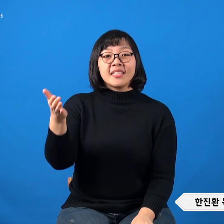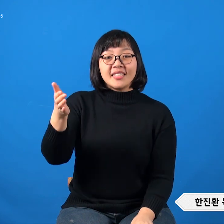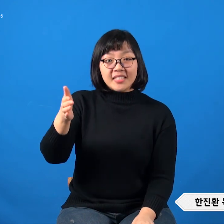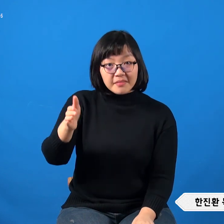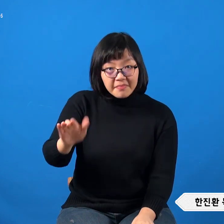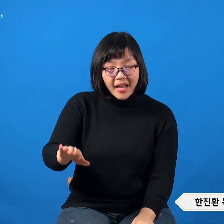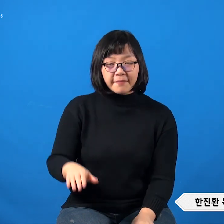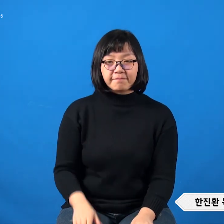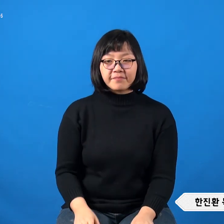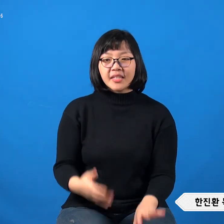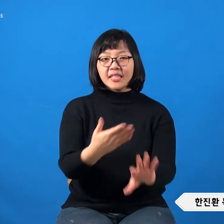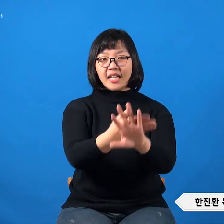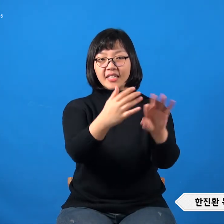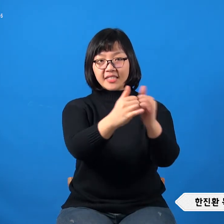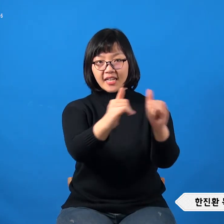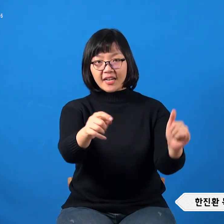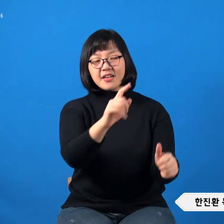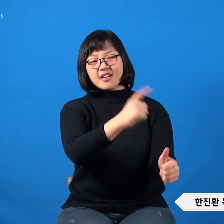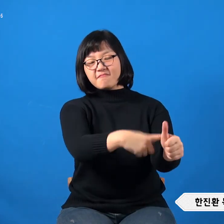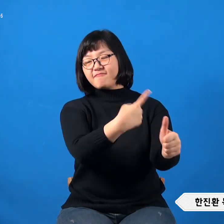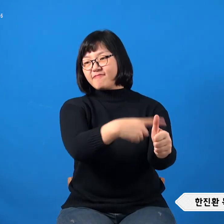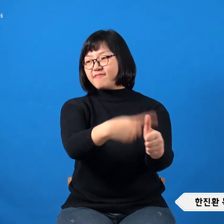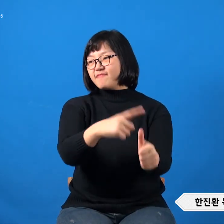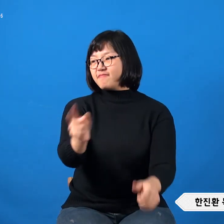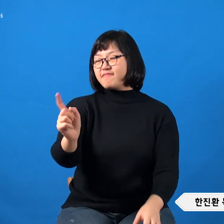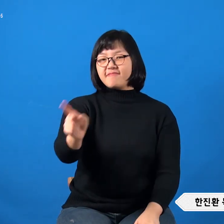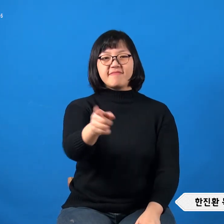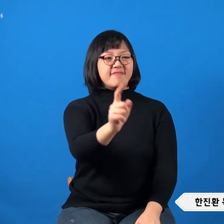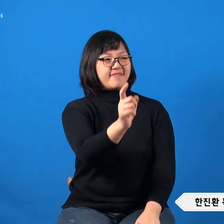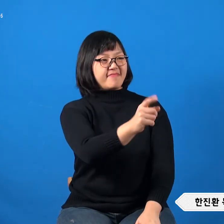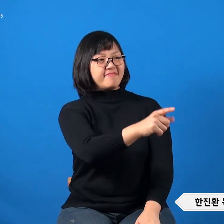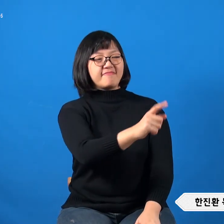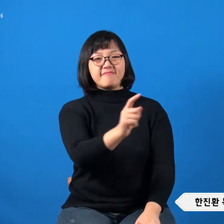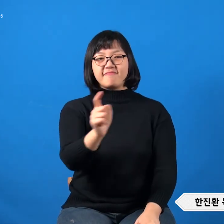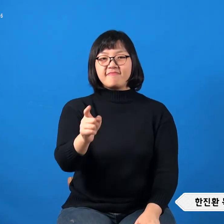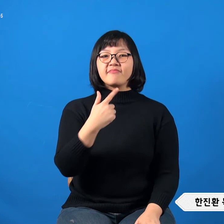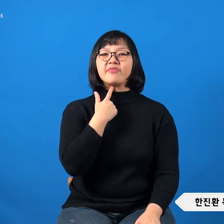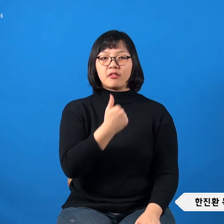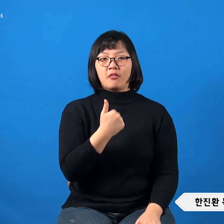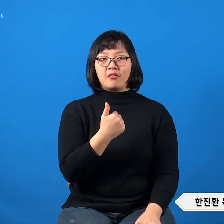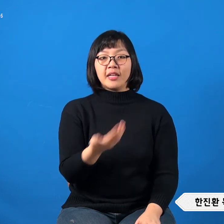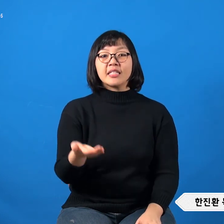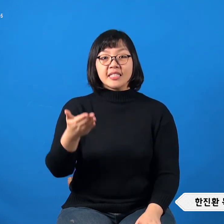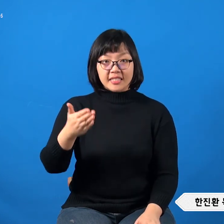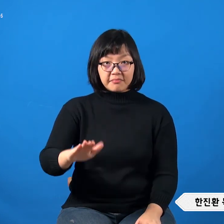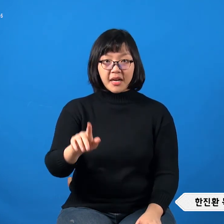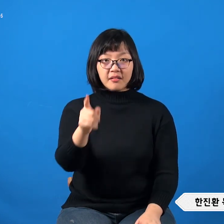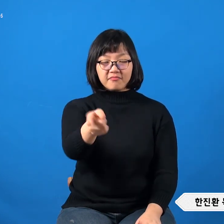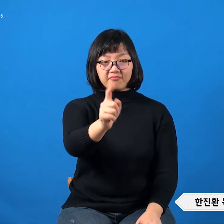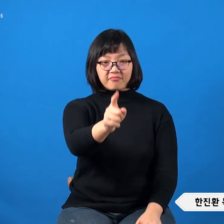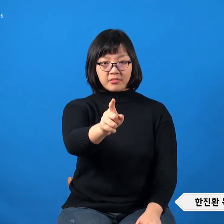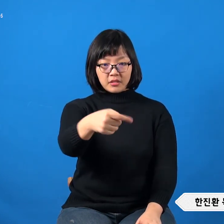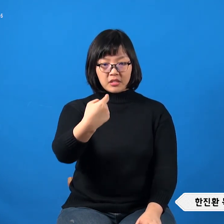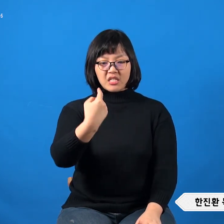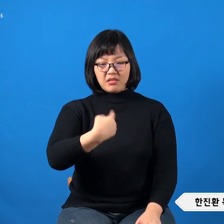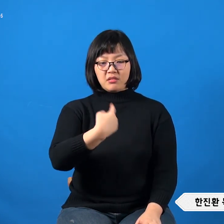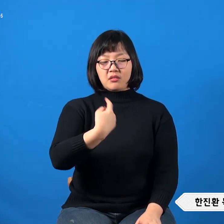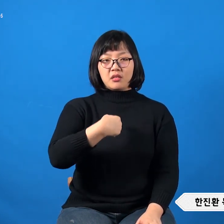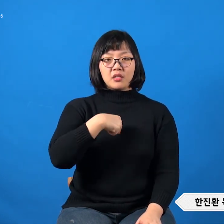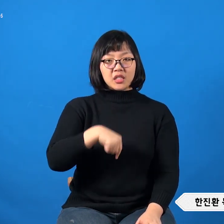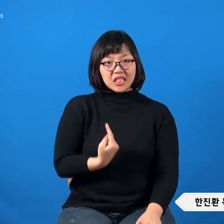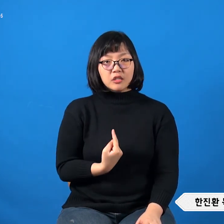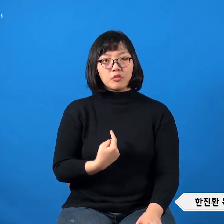그런데 남을 향해서는 그 무수하게 손가락질하면서 그 손가락이 한 번도 자기를 향한 적은